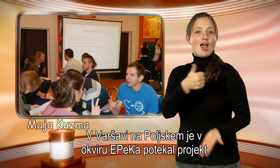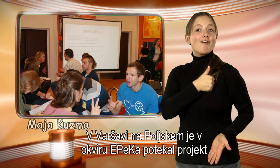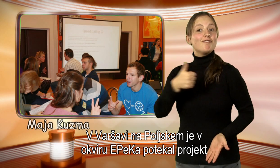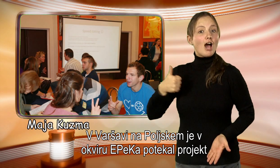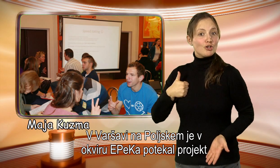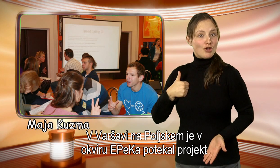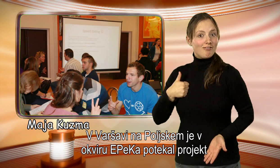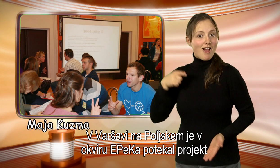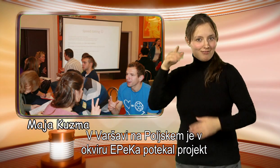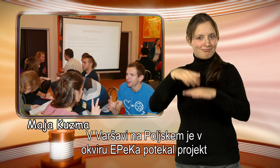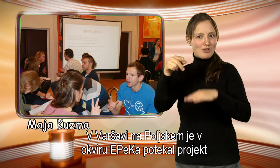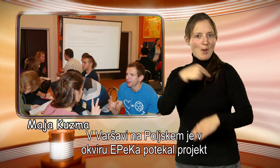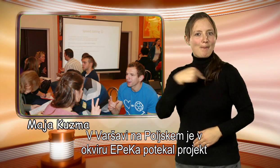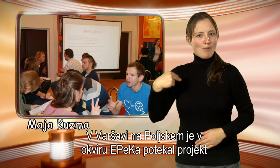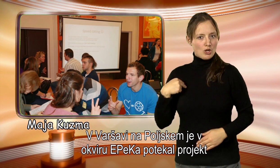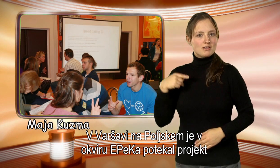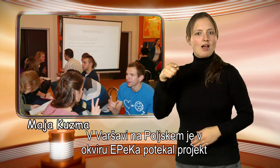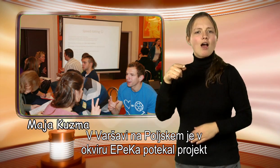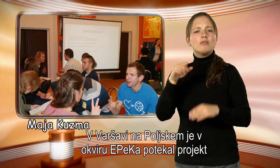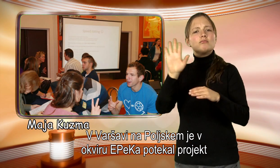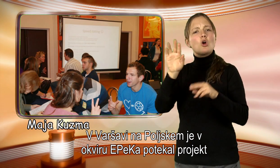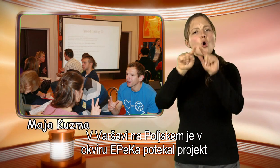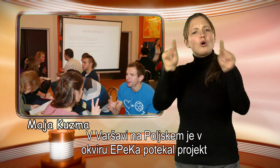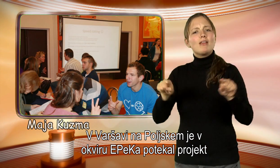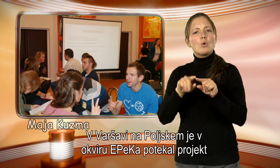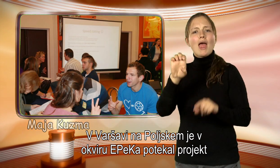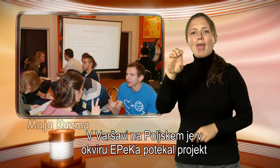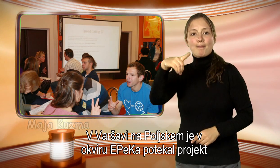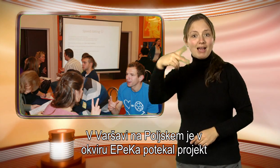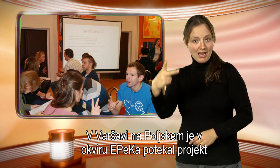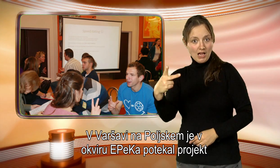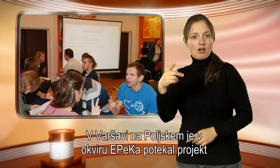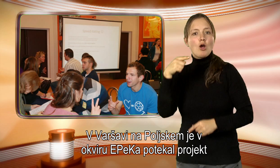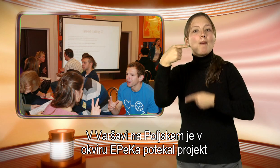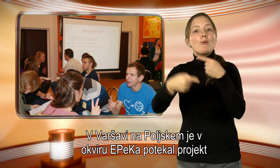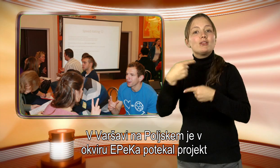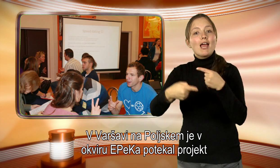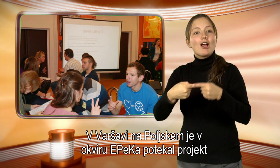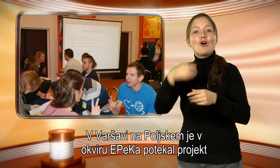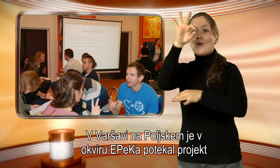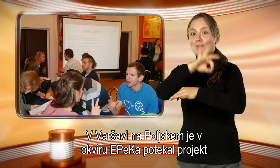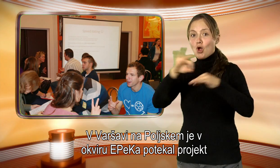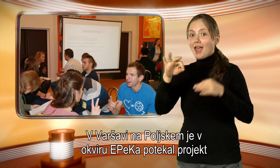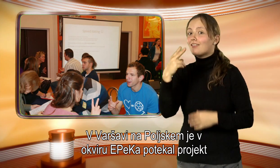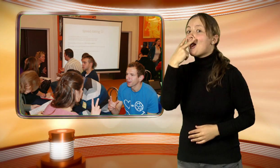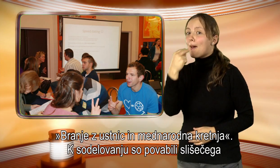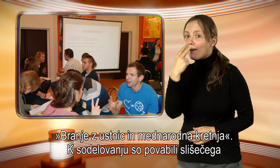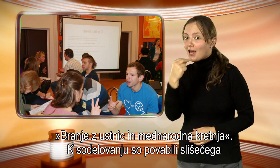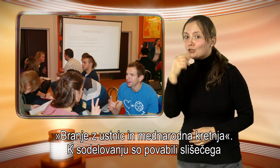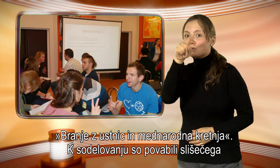V Varšavi na Poljskem je v okviru EPK potekal projekt Branje z ustnic in mednarodna kretnja.